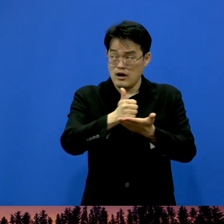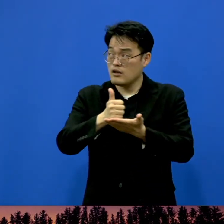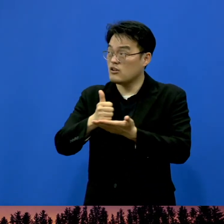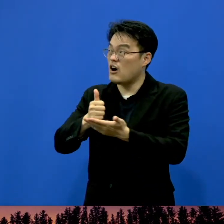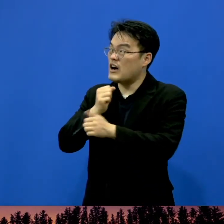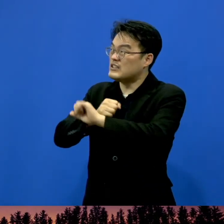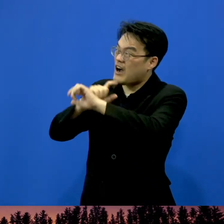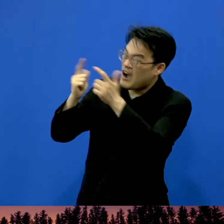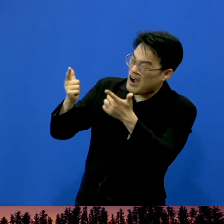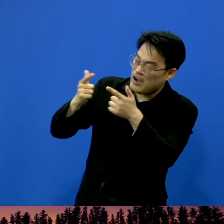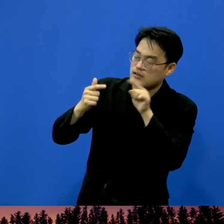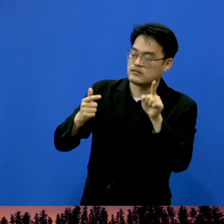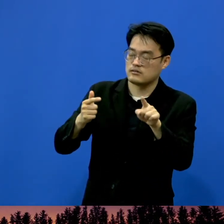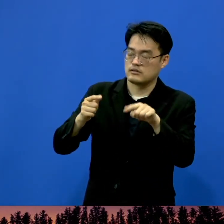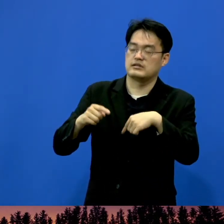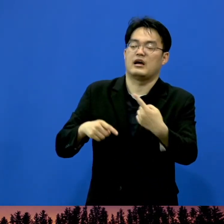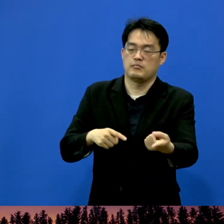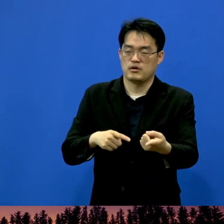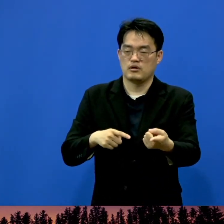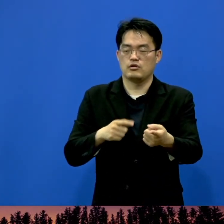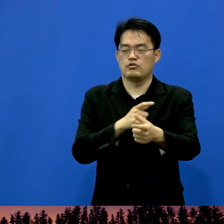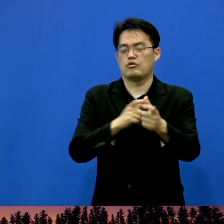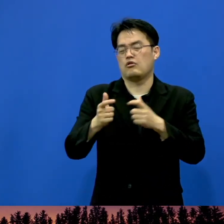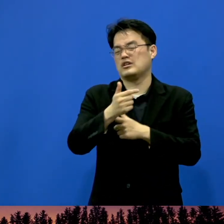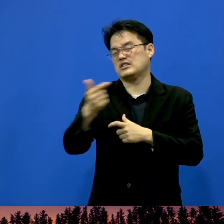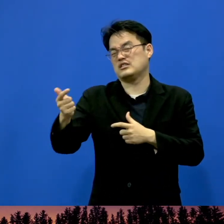그러니까 하라를 하지 않는 게 훨씬 더 큰 죄예요.